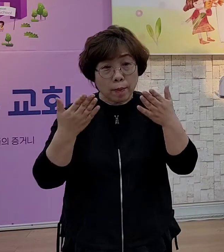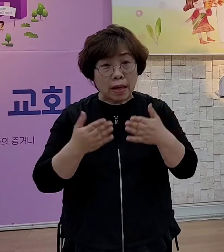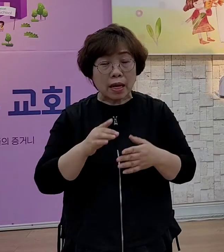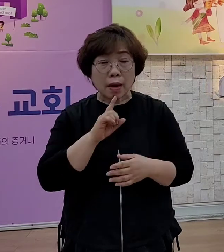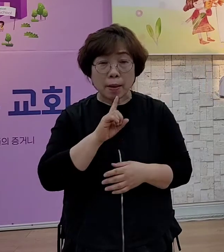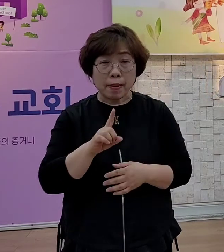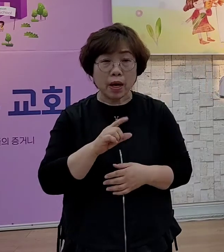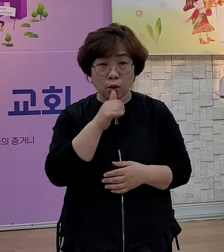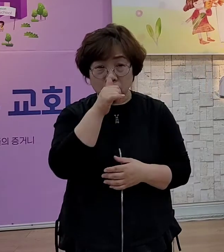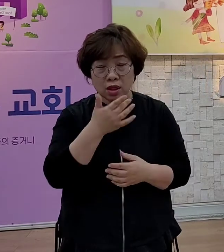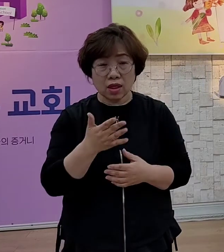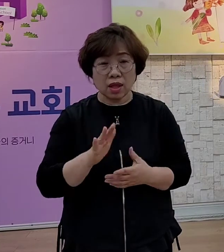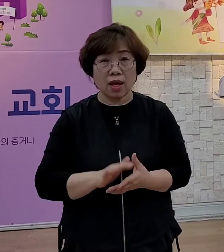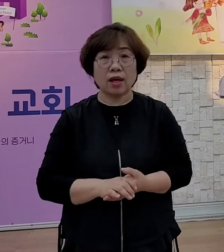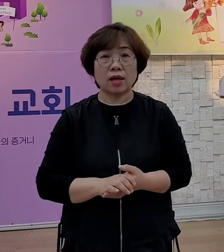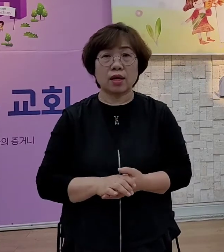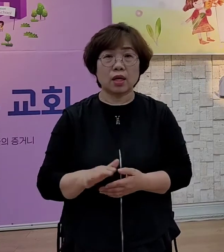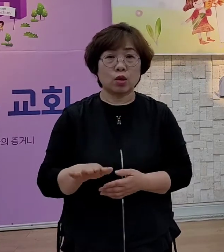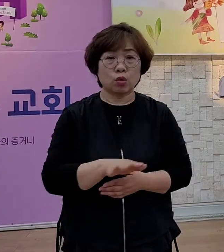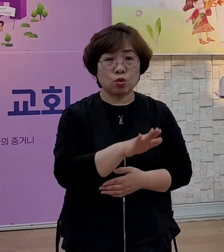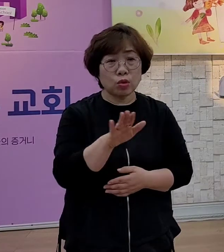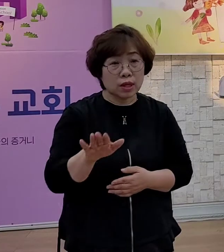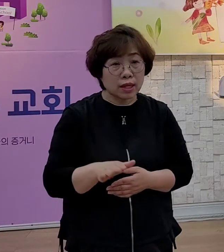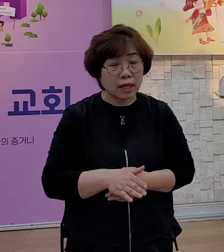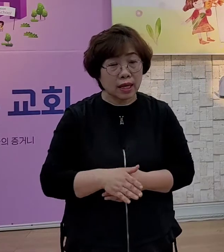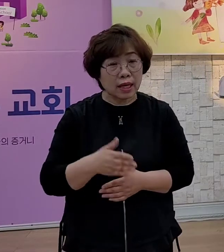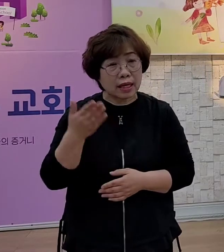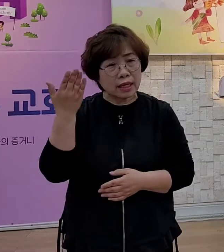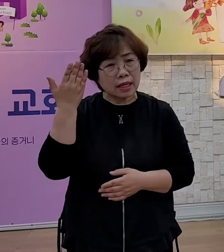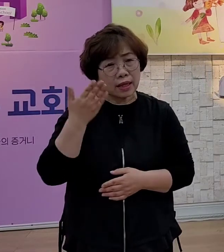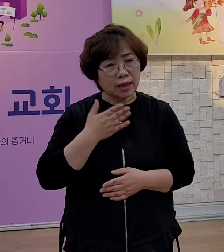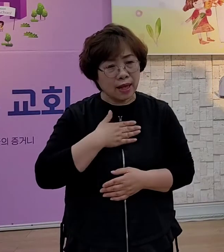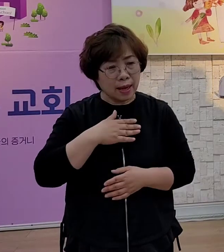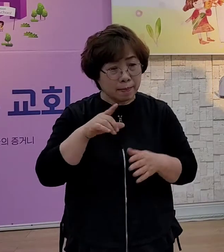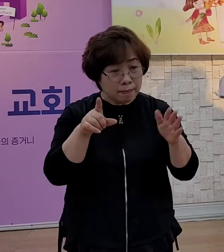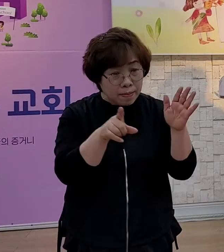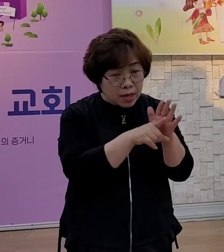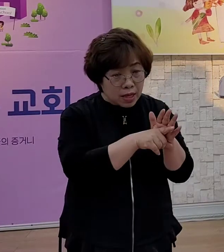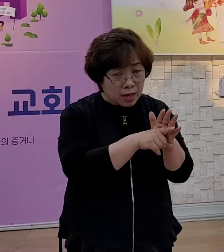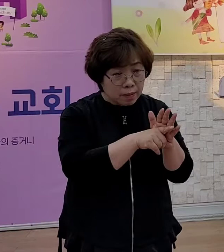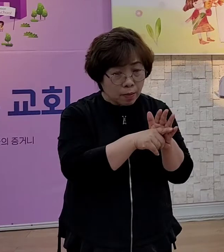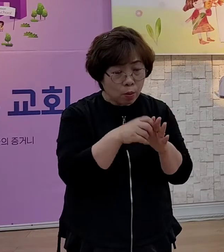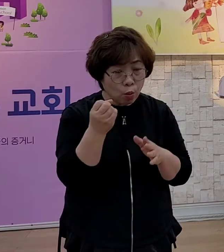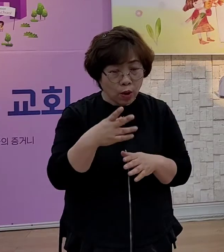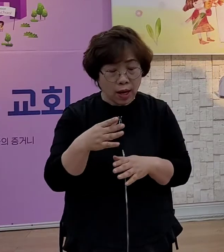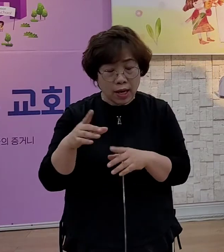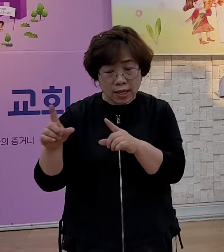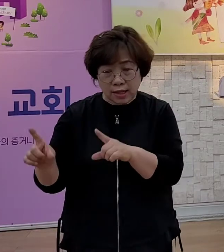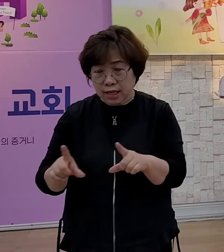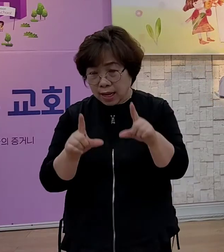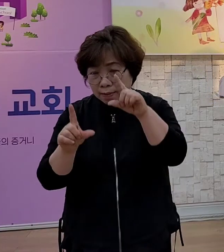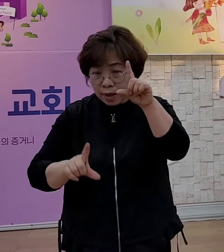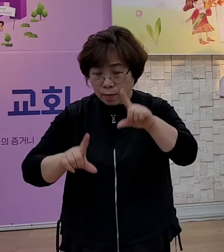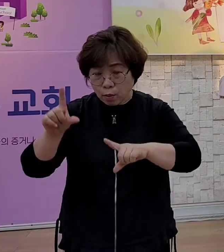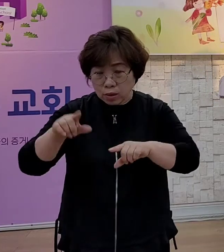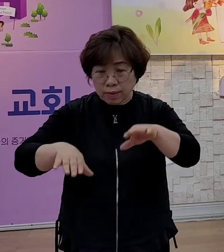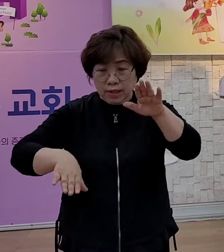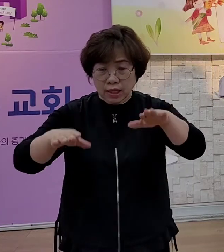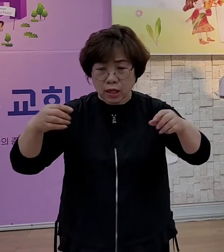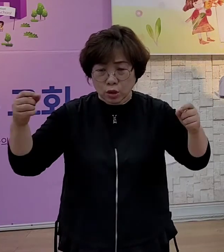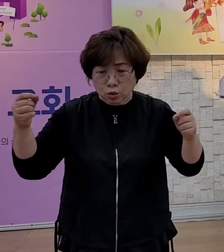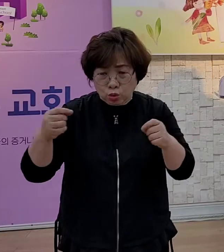바로 우리가 이 지식과 삶의 갭을 줄일 수 있는 참된 변화다. 다른 말로 이게 믿음이다 라는